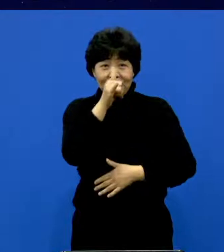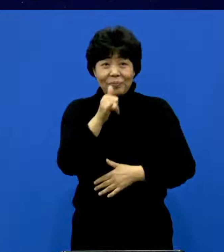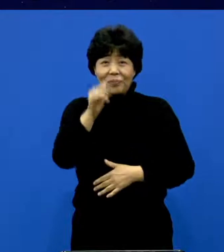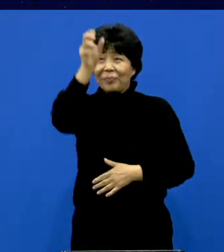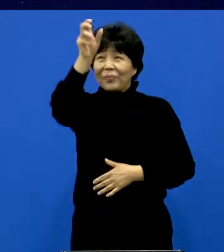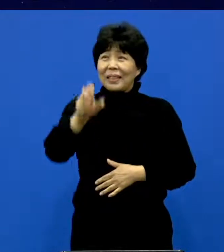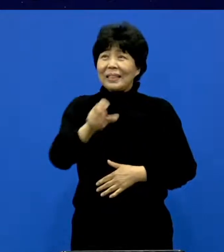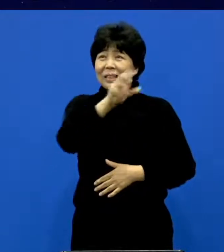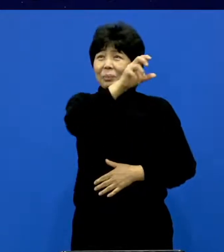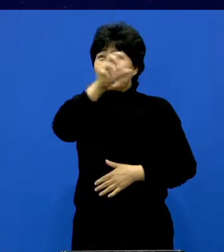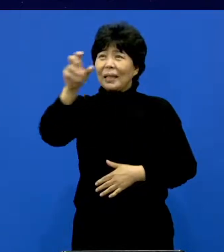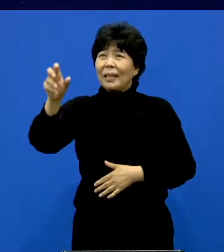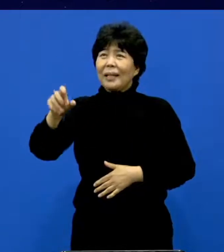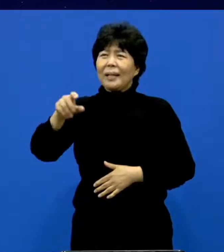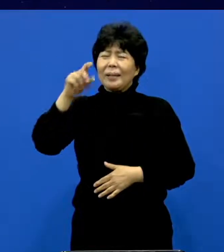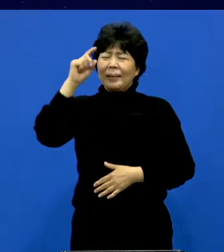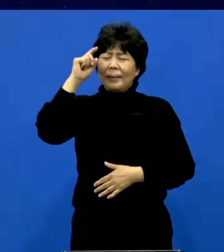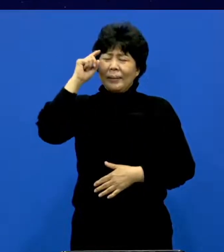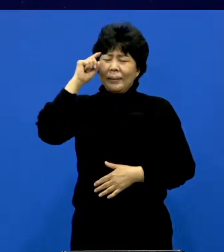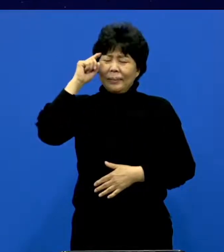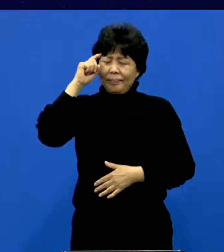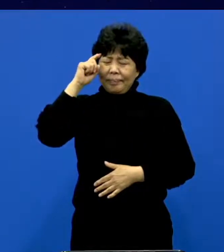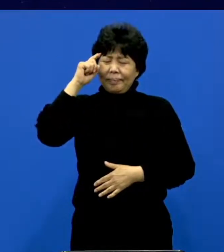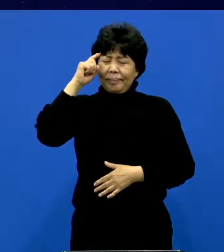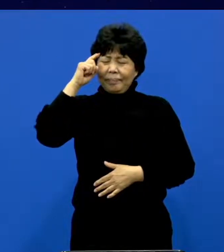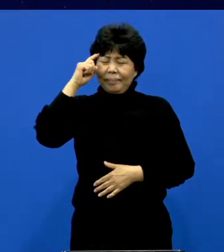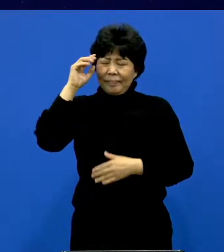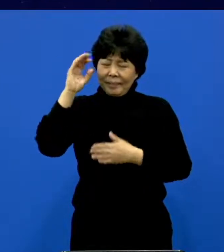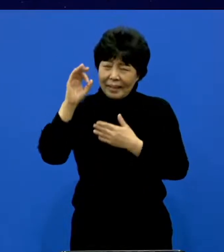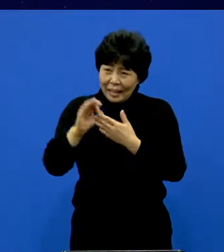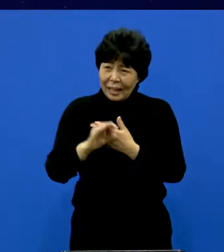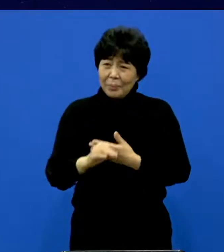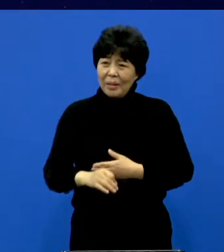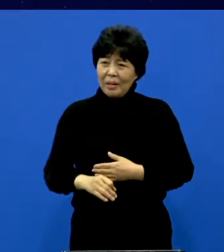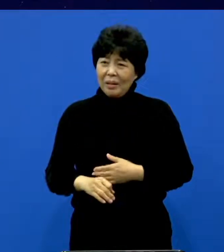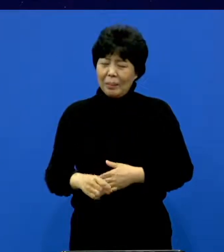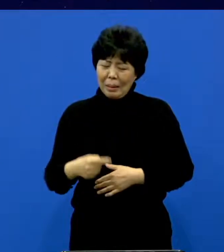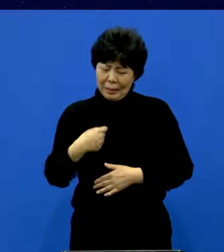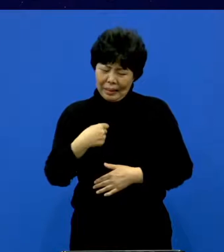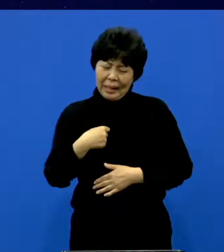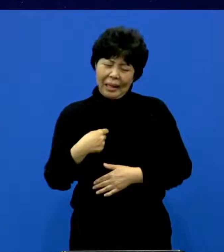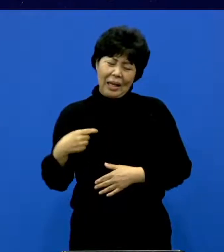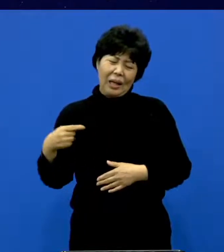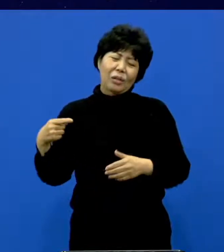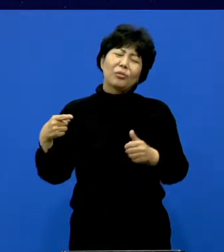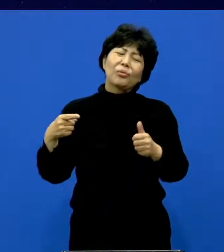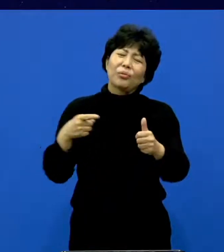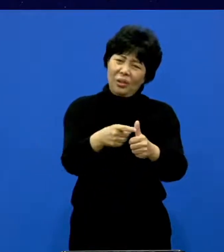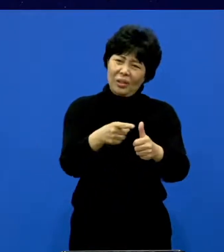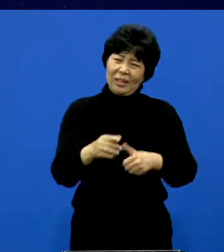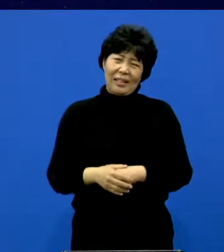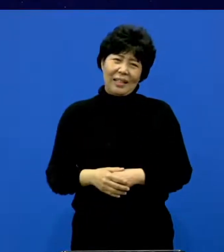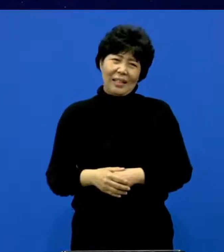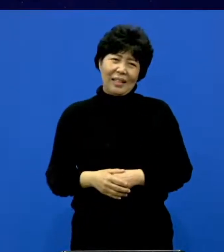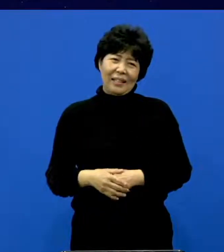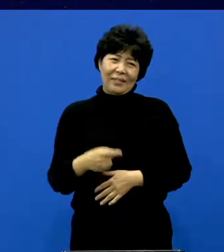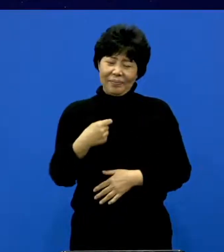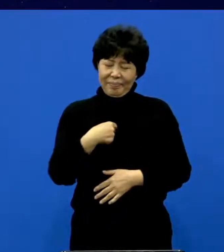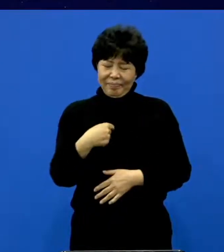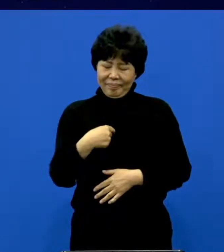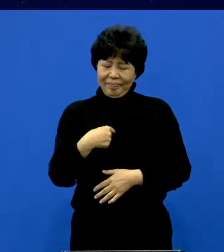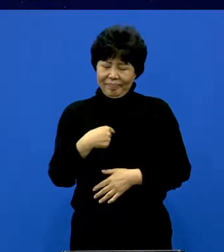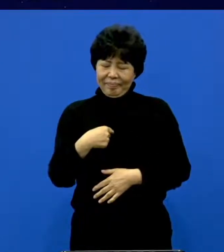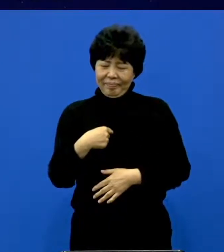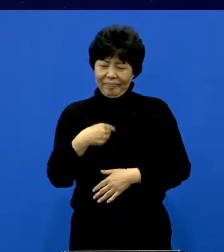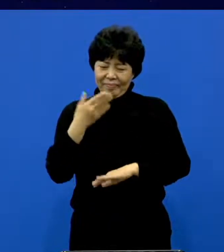십자가를 계속 묵상해 보면 그게 나와요. 너가 죽였다, 너가 죽였다, 너가 주범이다, 너가